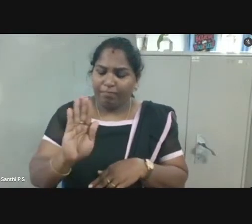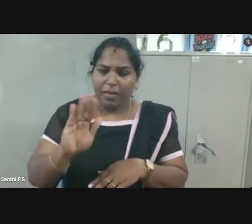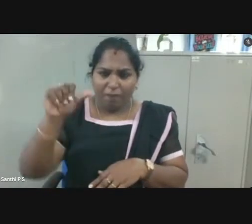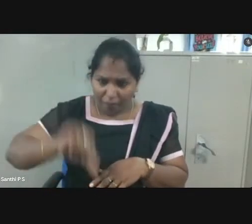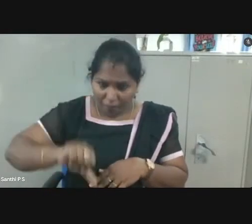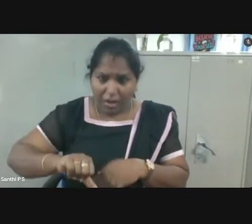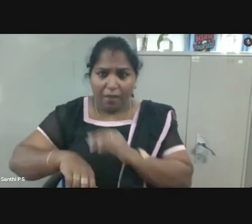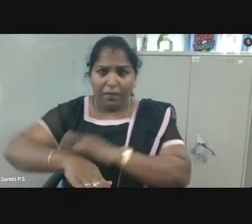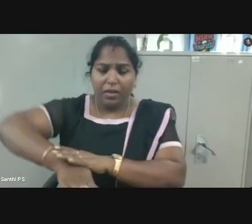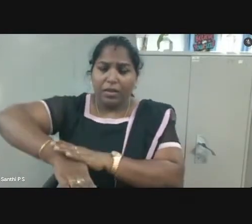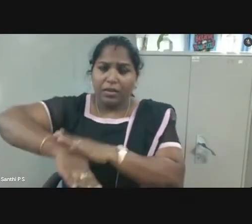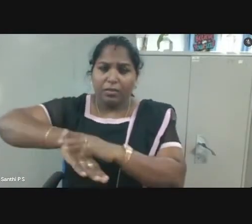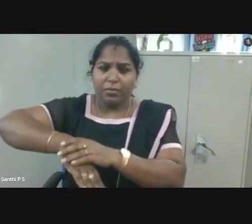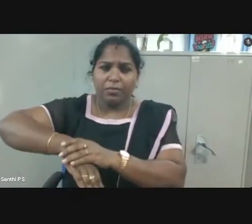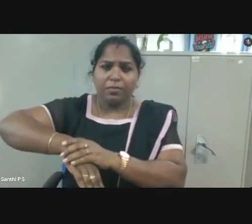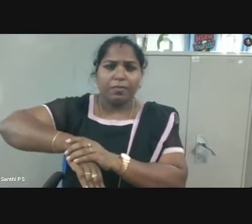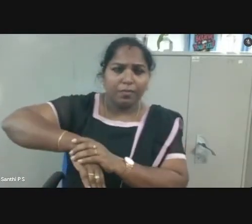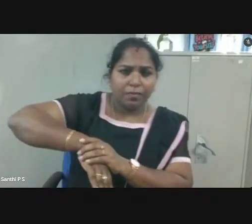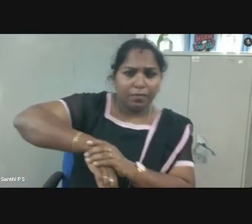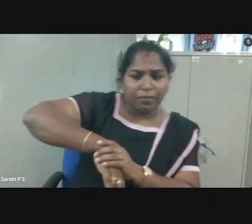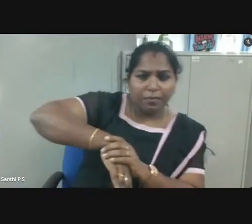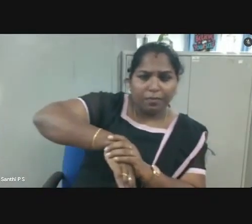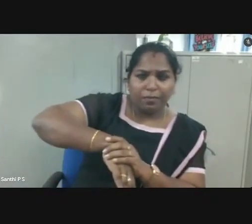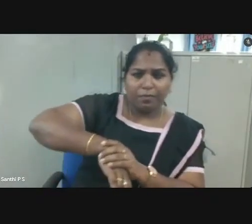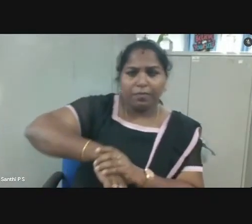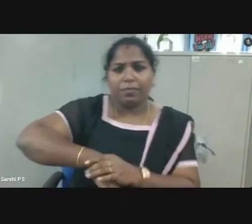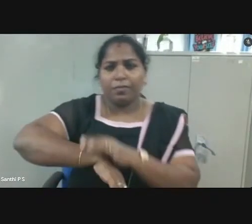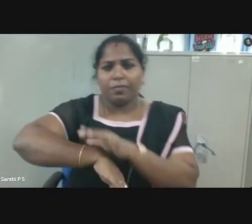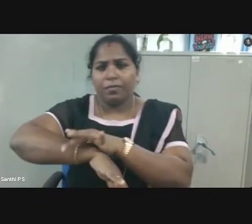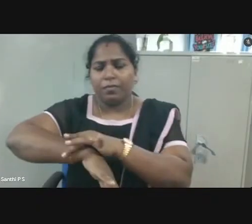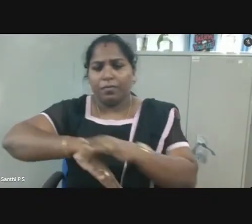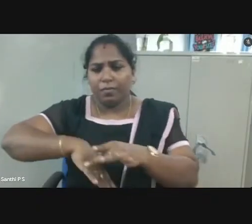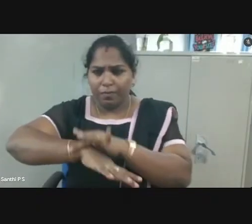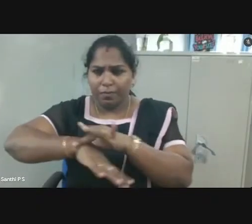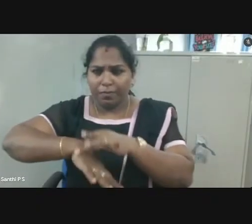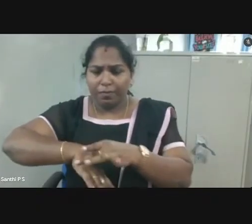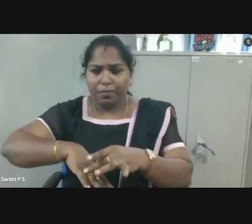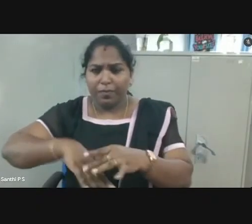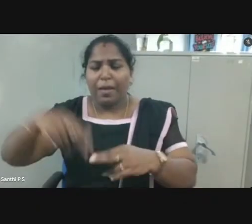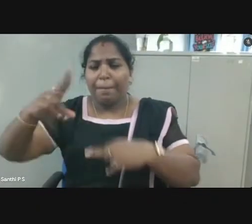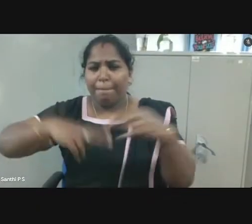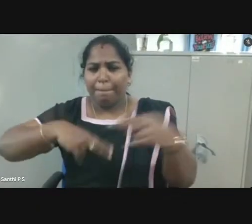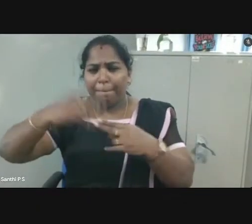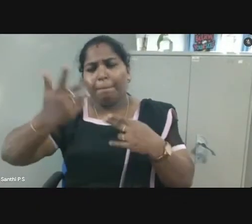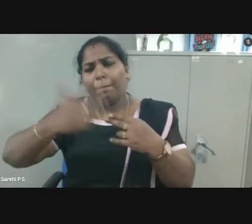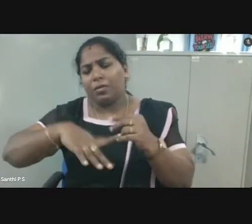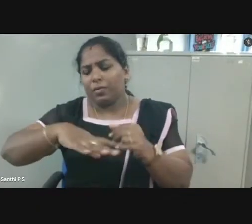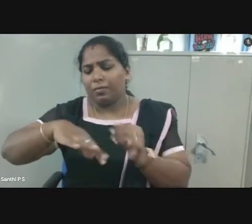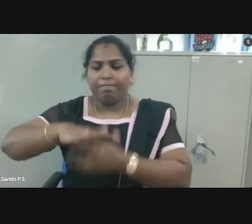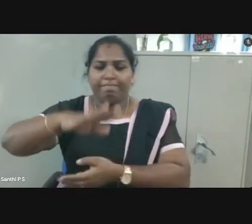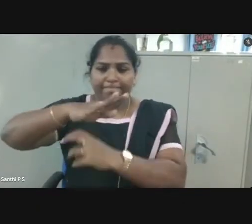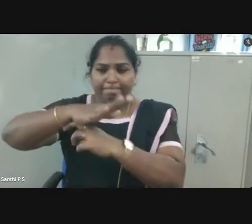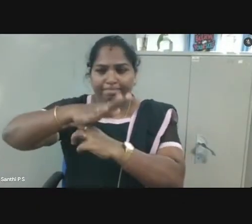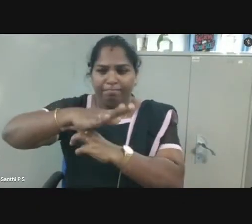ഒരു ബ്രേസ് എന്ന് പറയും, ഒരു പ്ലാസ്റ്റിക് കൊണ്ടോ അല്ലെ മെറ്റൽ കൊണ്ടോ ഉള്ളൊരു സ്റ്റാൻഡ് വെച്ച് കൊടുക്കും. അപ്പൊ അവരുടെ കാല് താഴോട്ട്